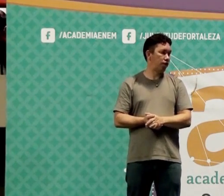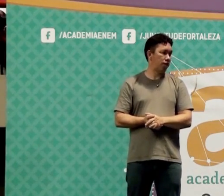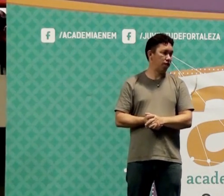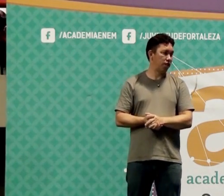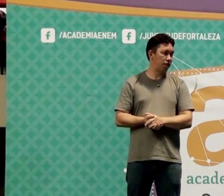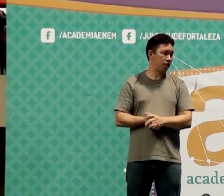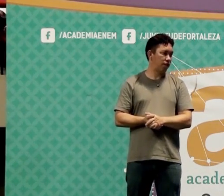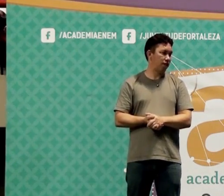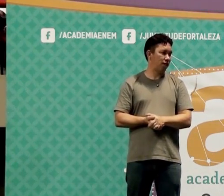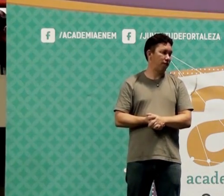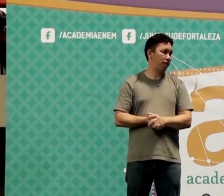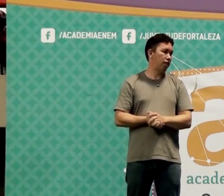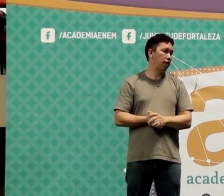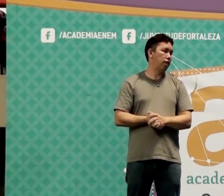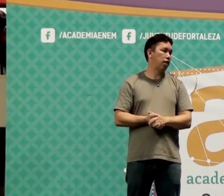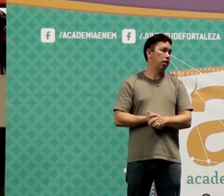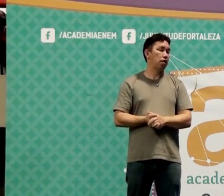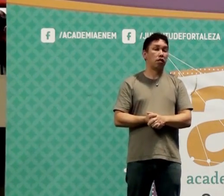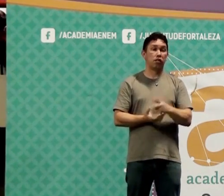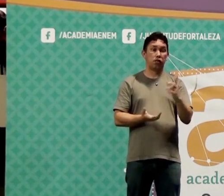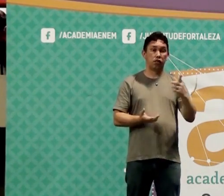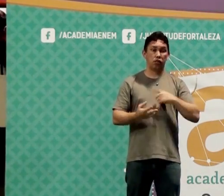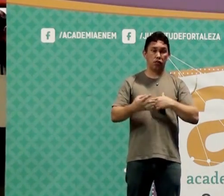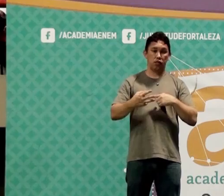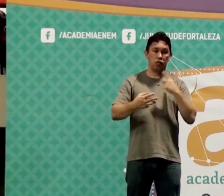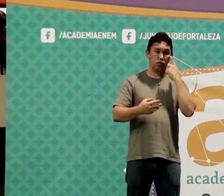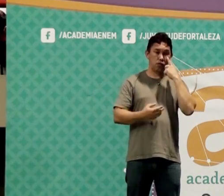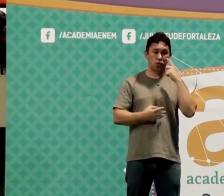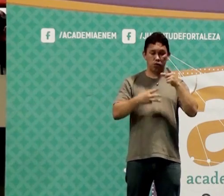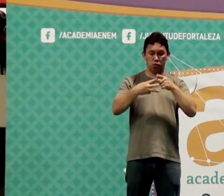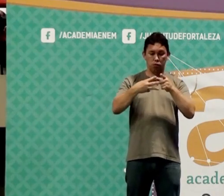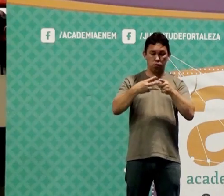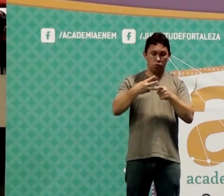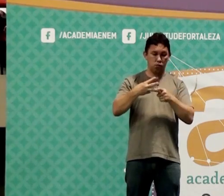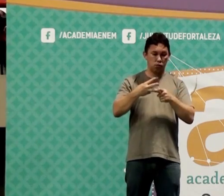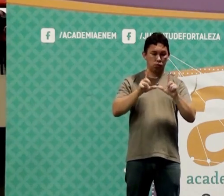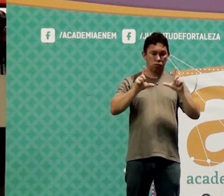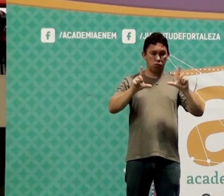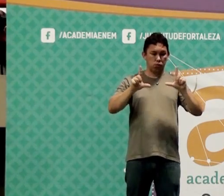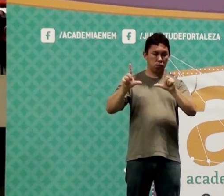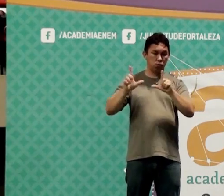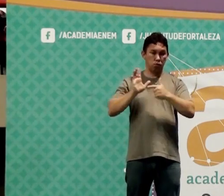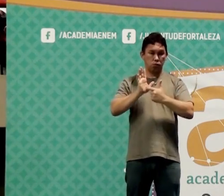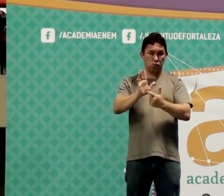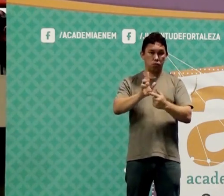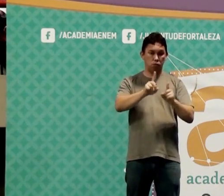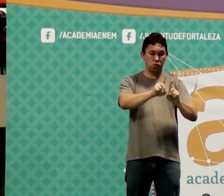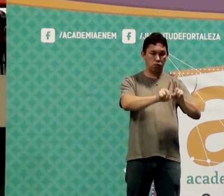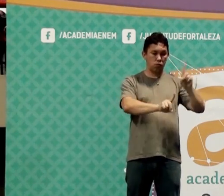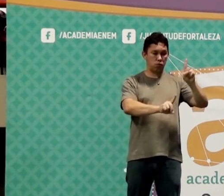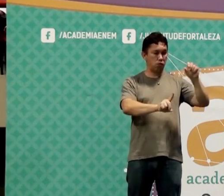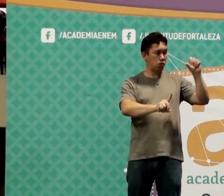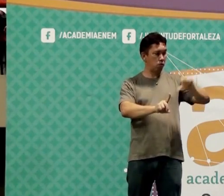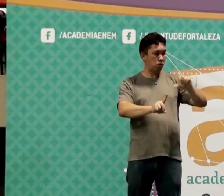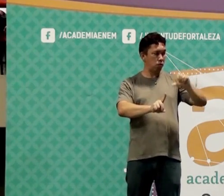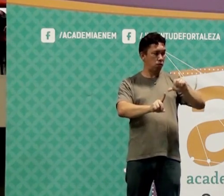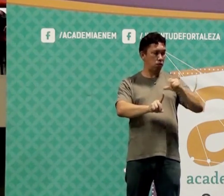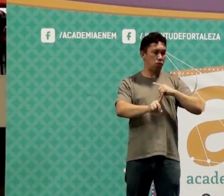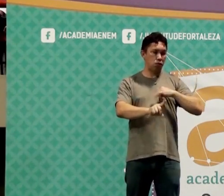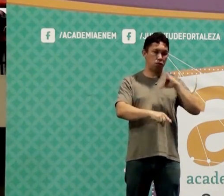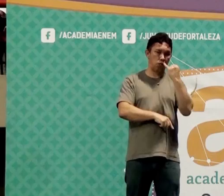burguesia? Burguesia. Exatamente. Porque vocês já estão sabendo é tudo, macho. Vocês são... Tu é doido, é? Vocês